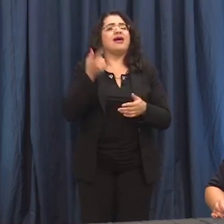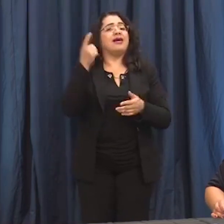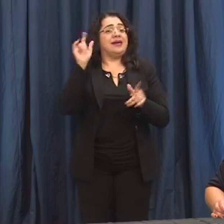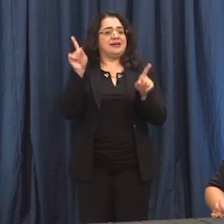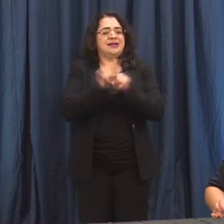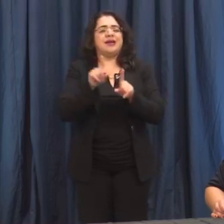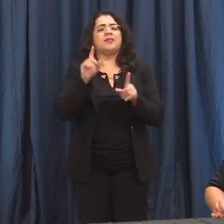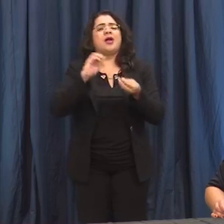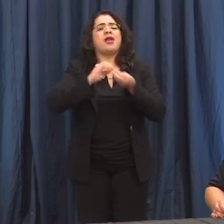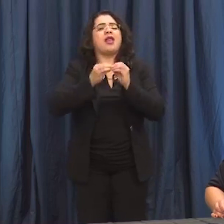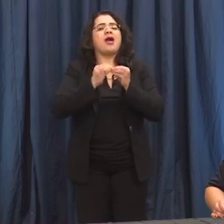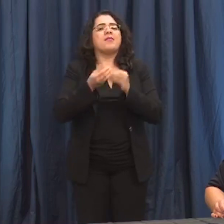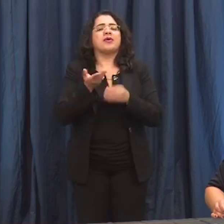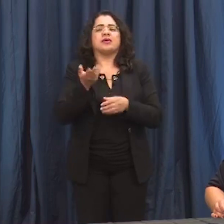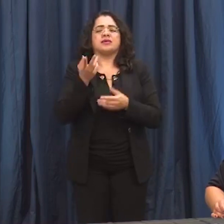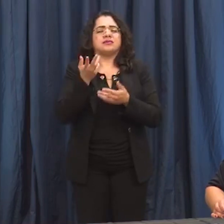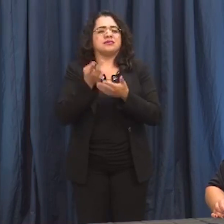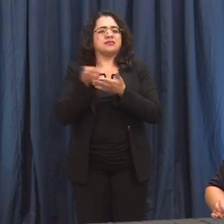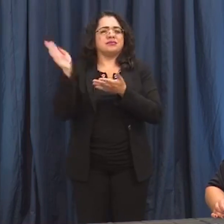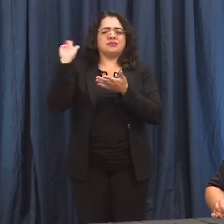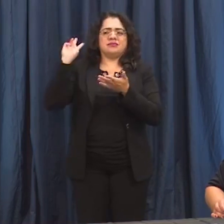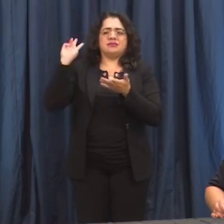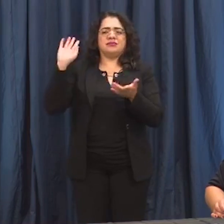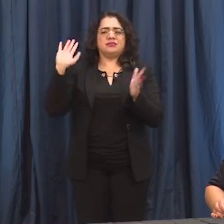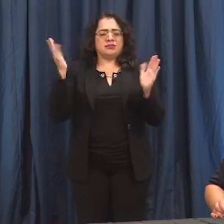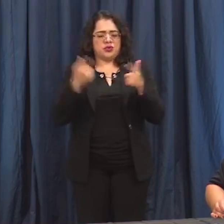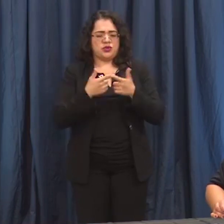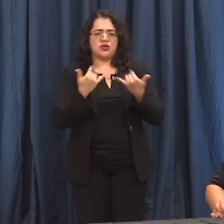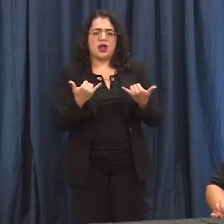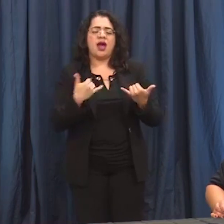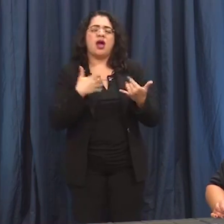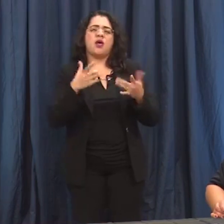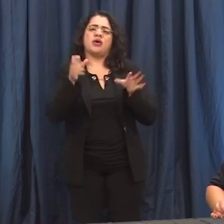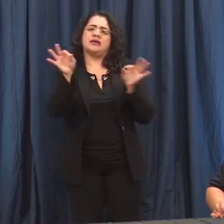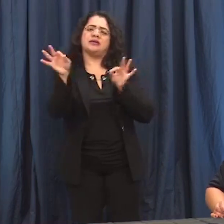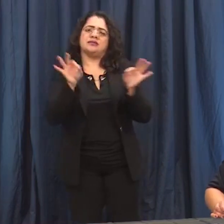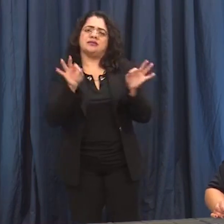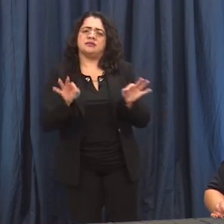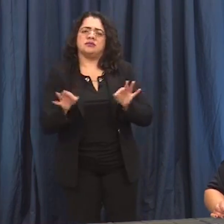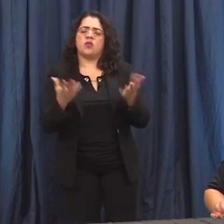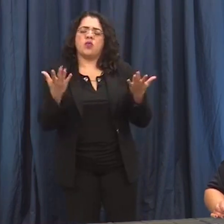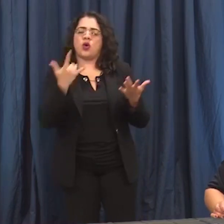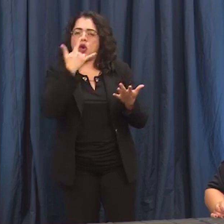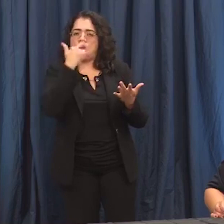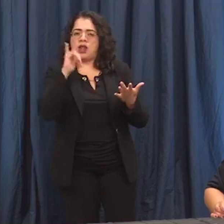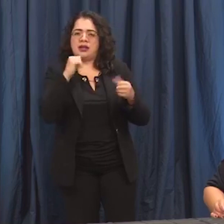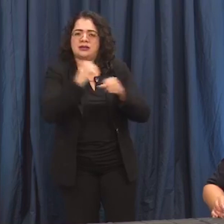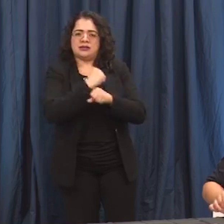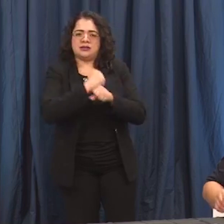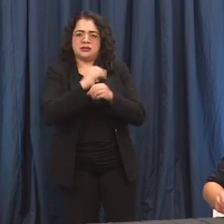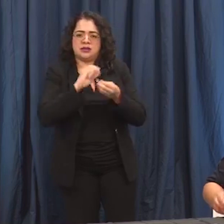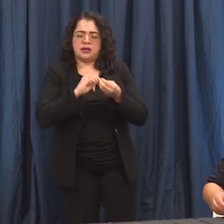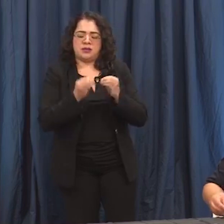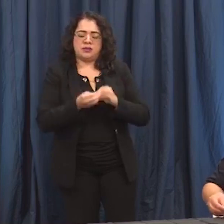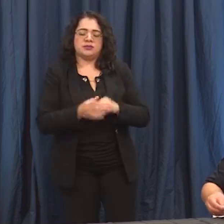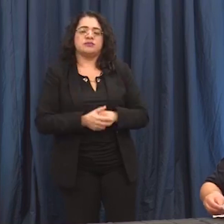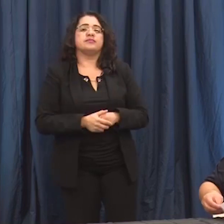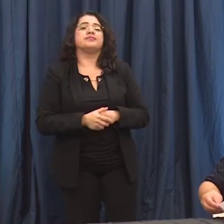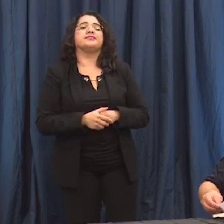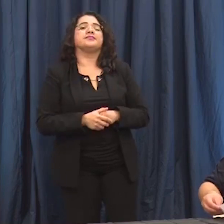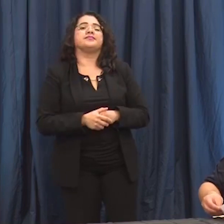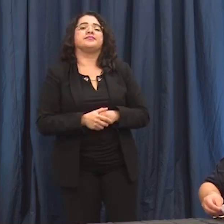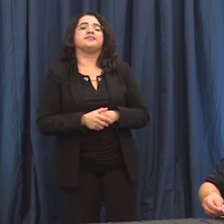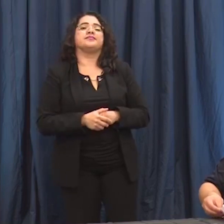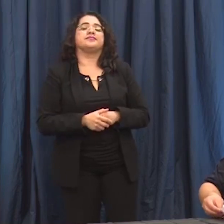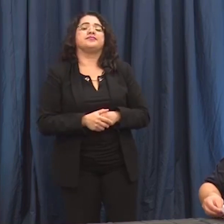nuestros datos hasta el momento y hoy nos gustaría proporcionar una actualización de dónde estamos desde hoy. Comenzamos con